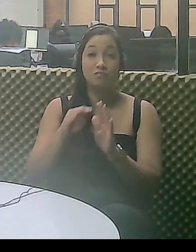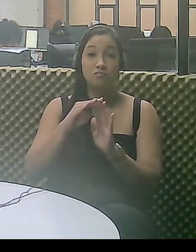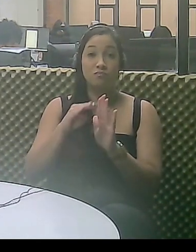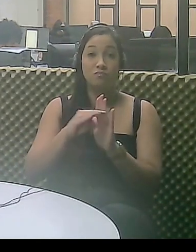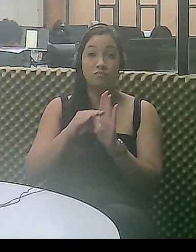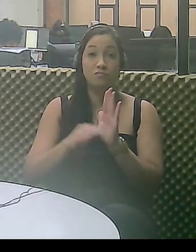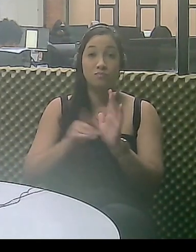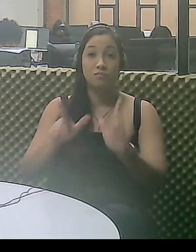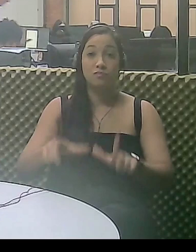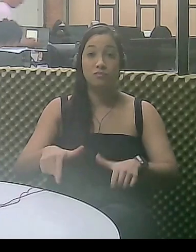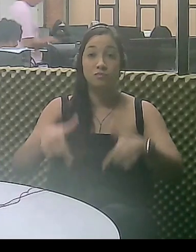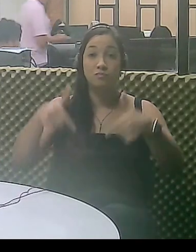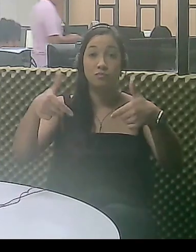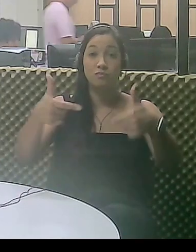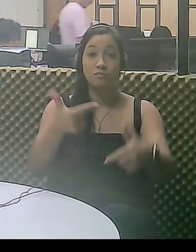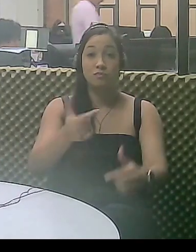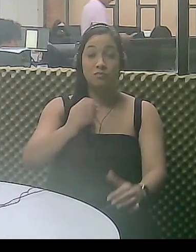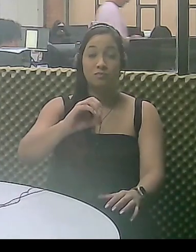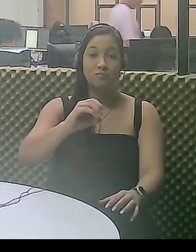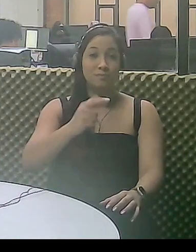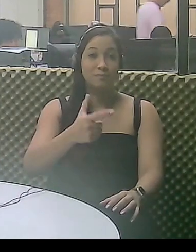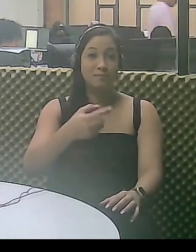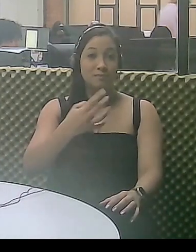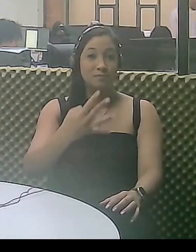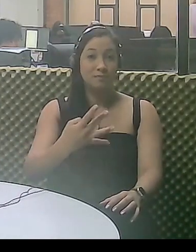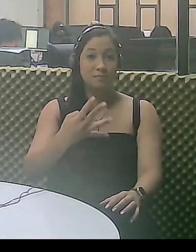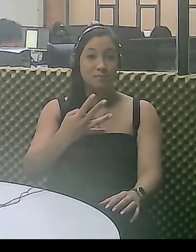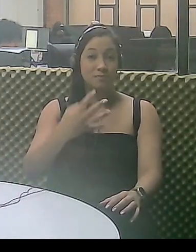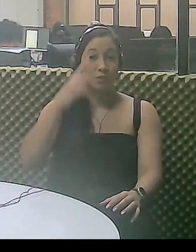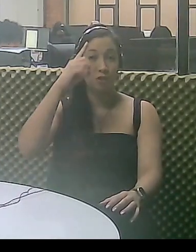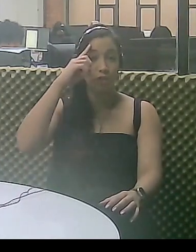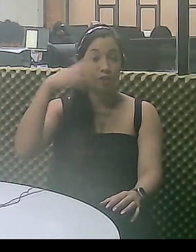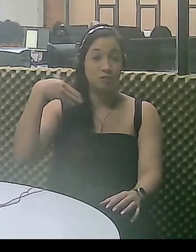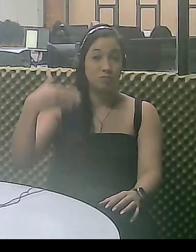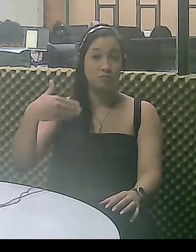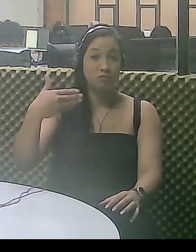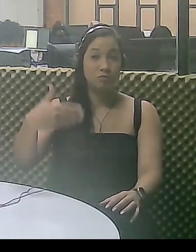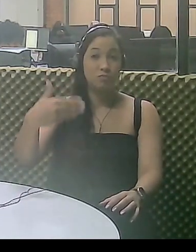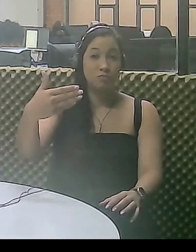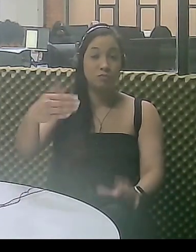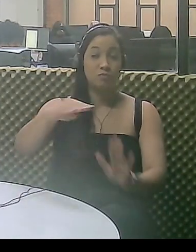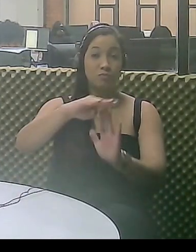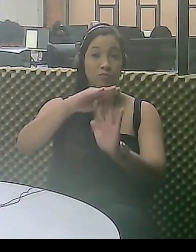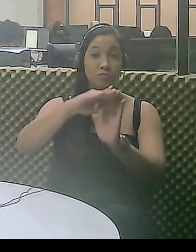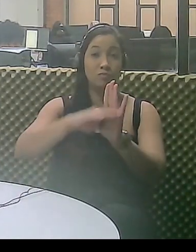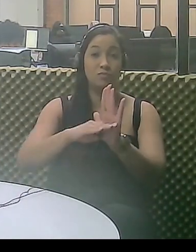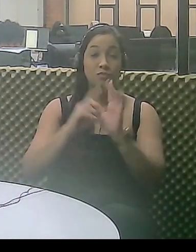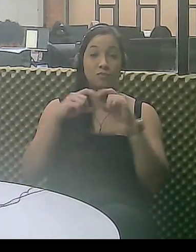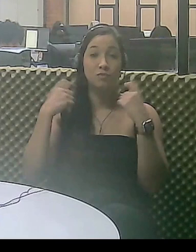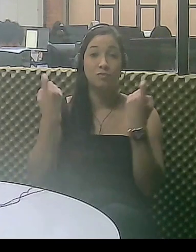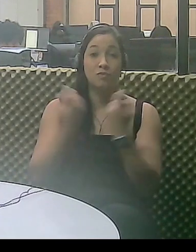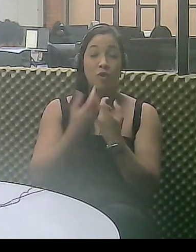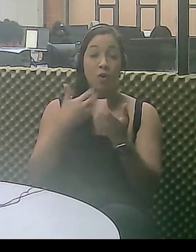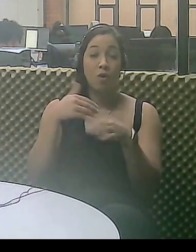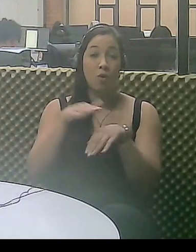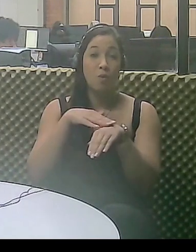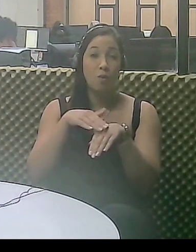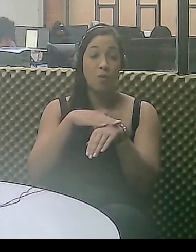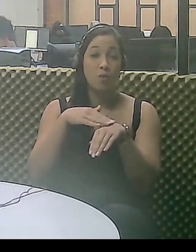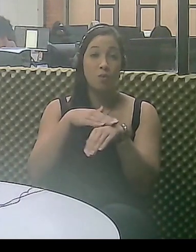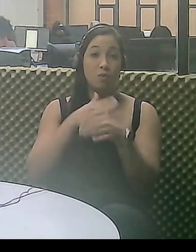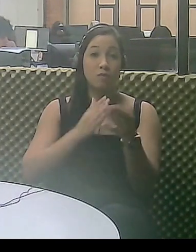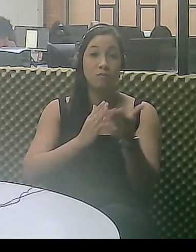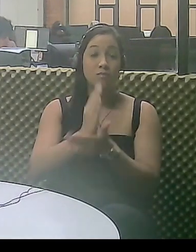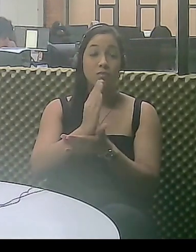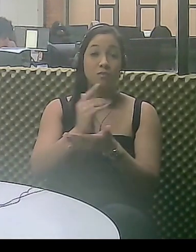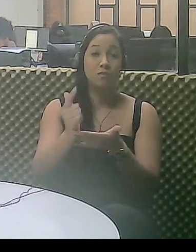de ações para 2024. Nos próximos dias, a programação segue com rodas de conversa, lançamento da